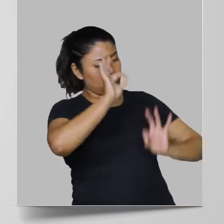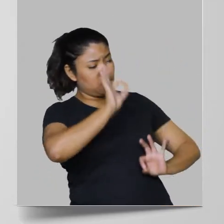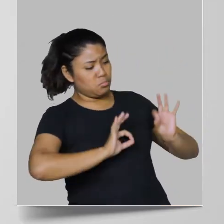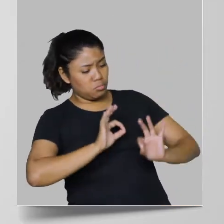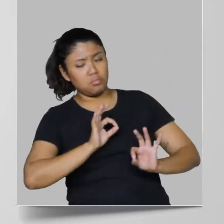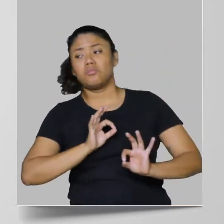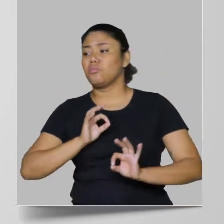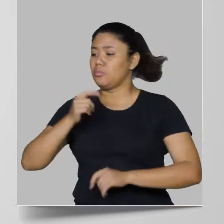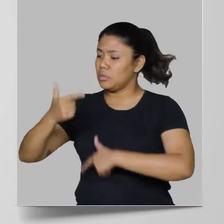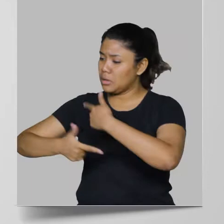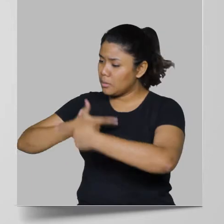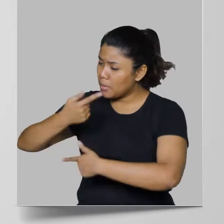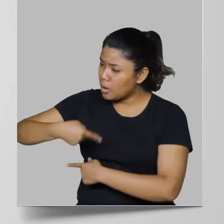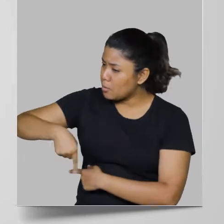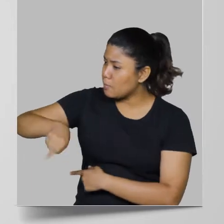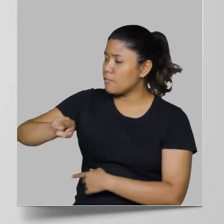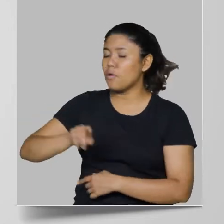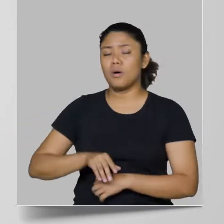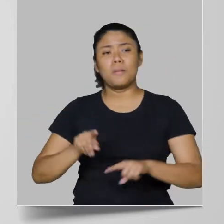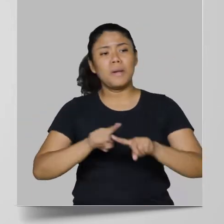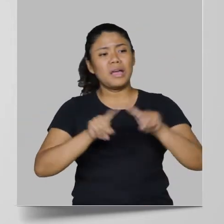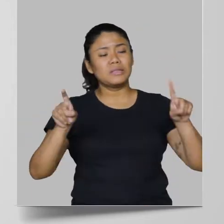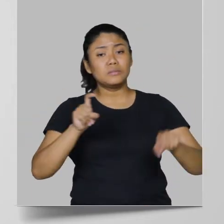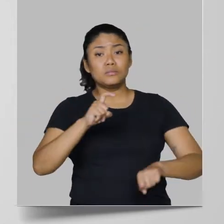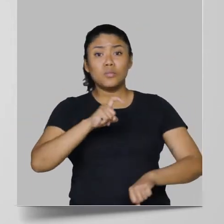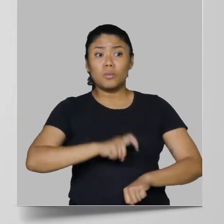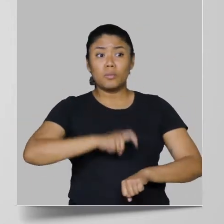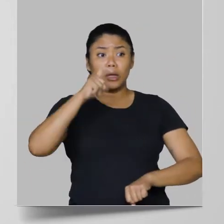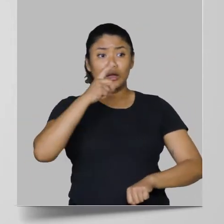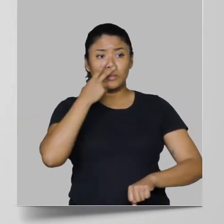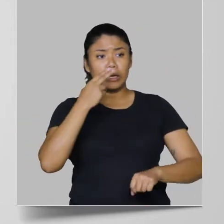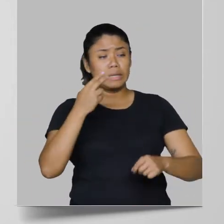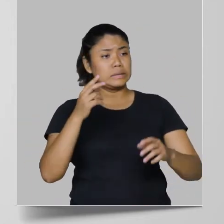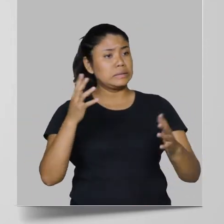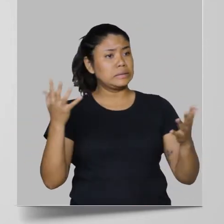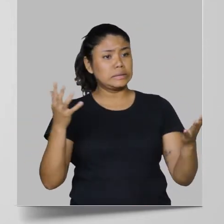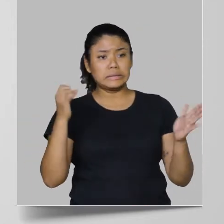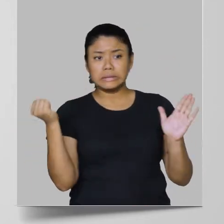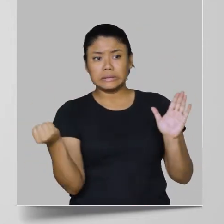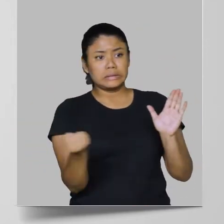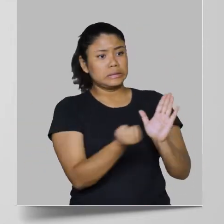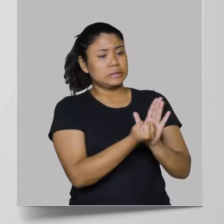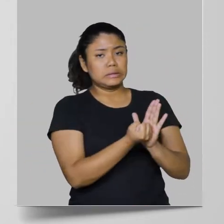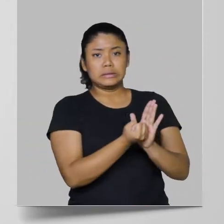mas à medida que eu me deparo com algo que evidencia essa